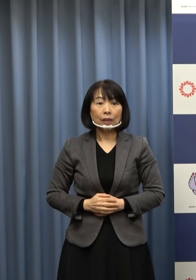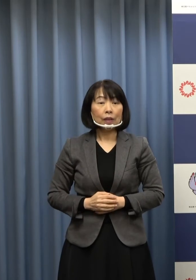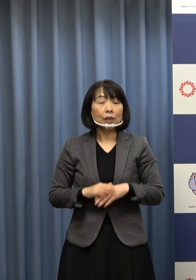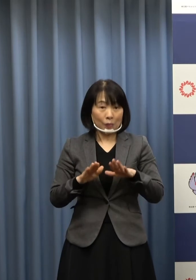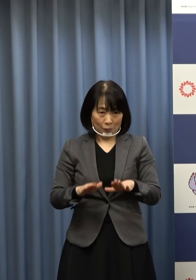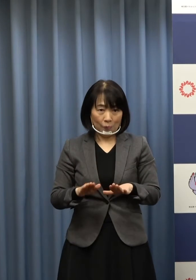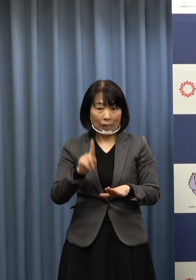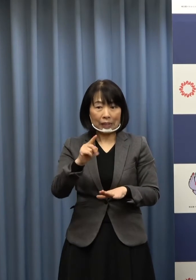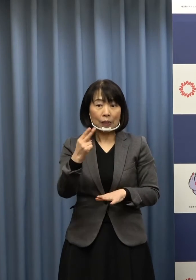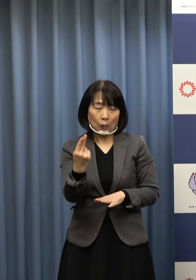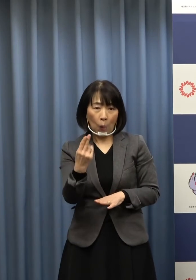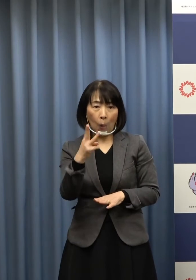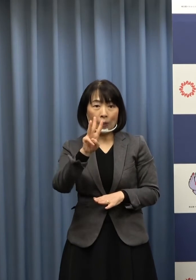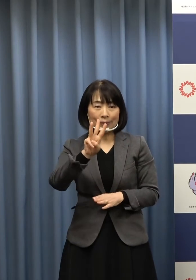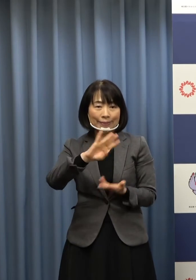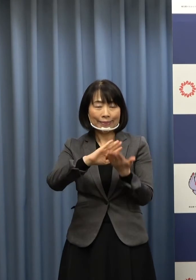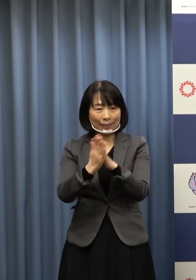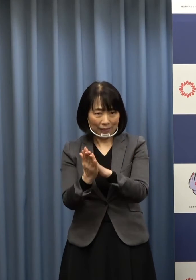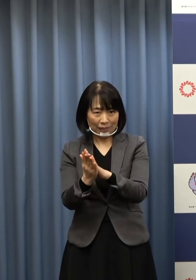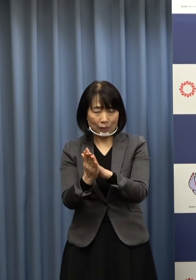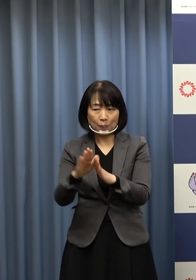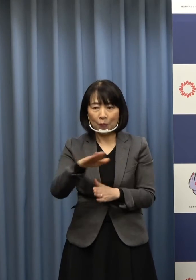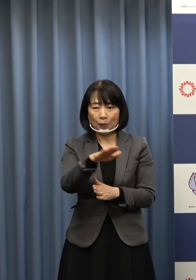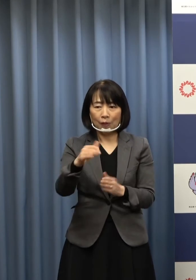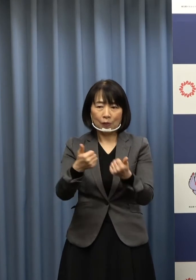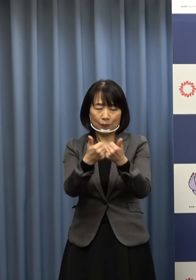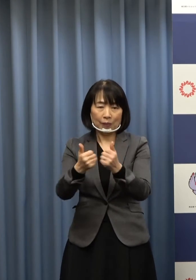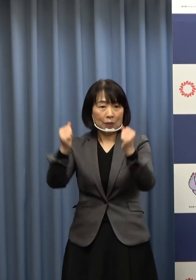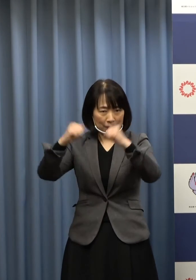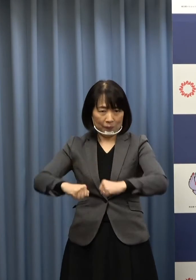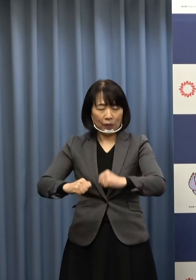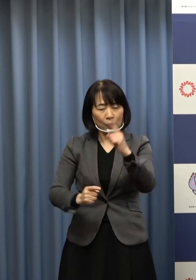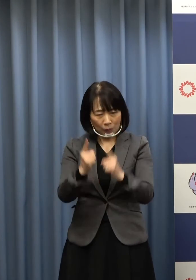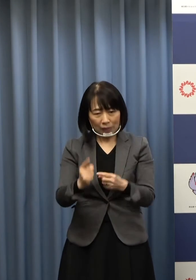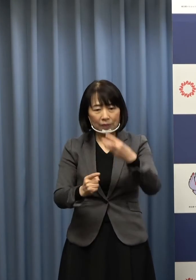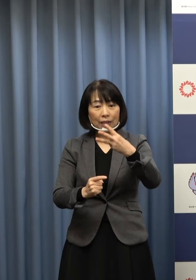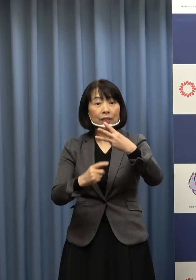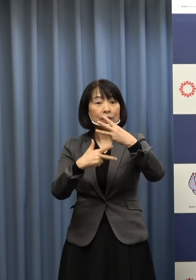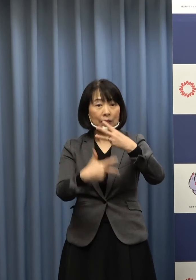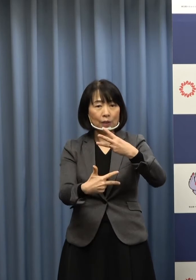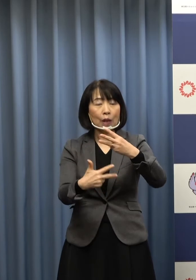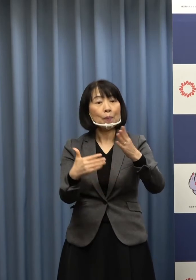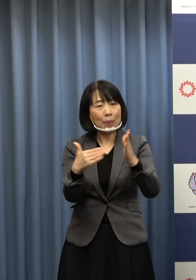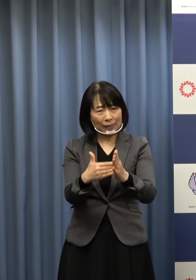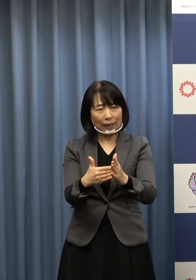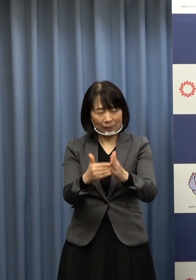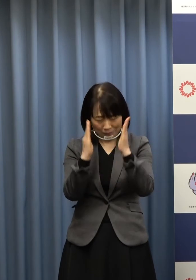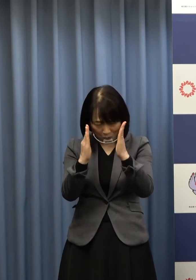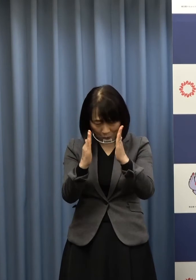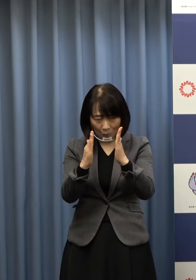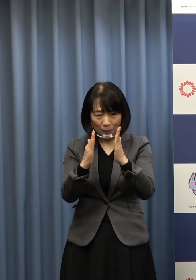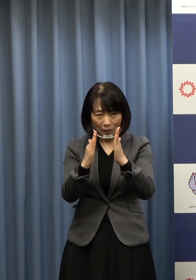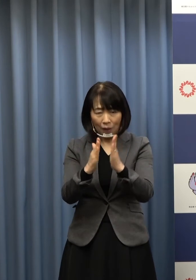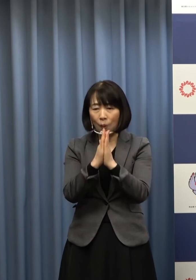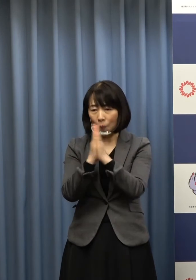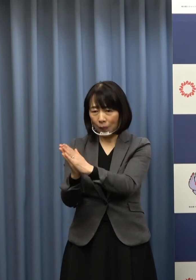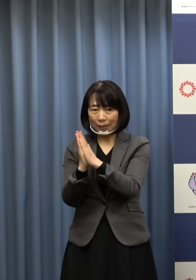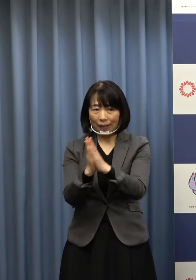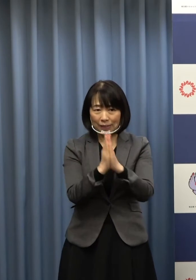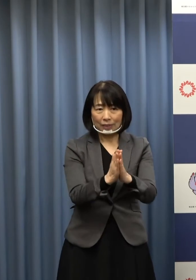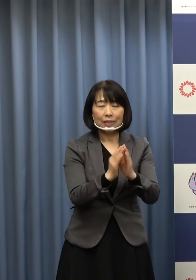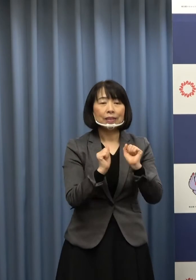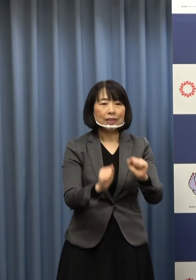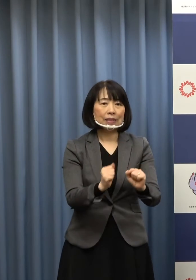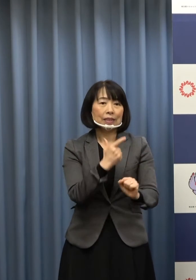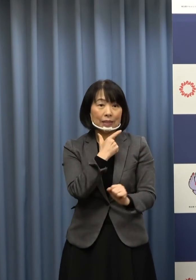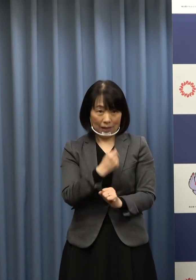でも合意をしましたけども、この7日までの間にできることを全てやりたい。県民の皆様には大変恐縮ですけれども、この